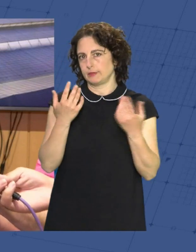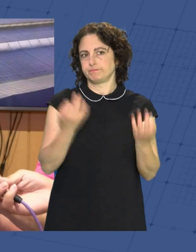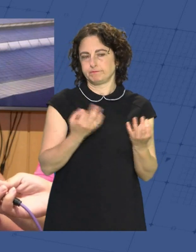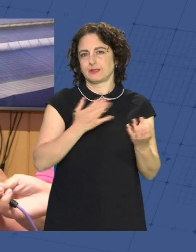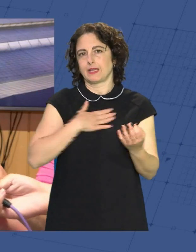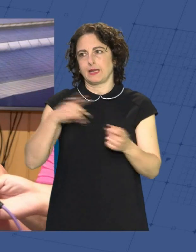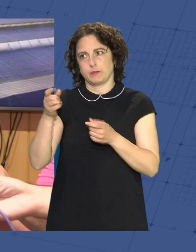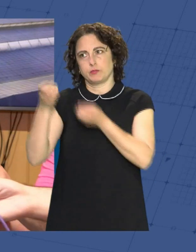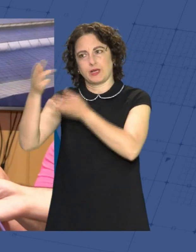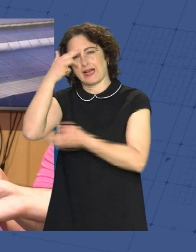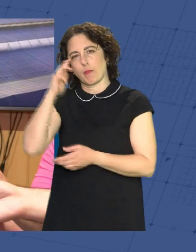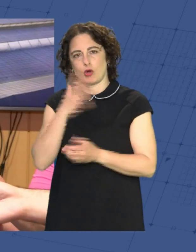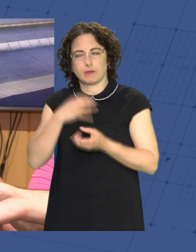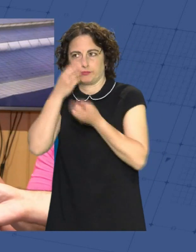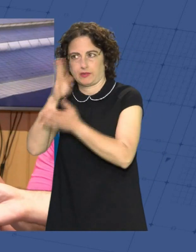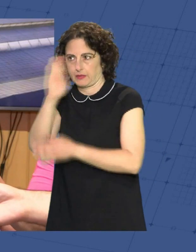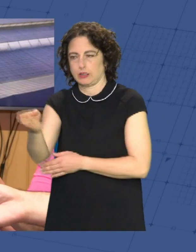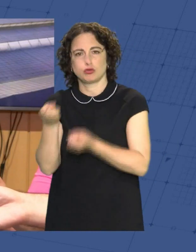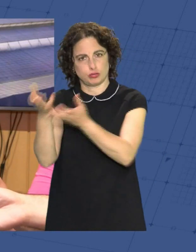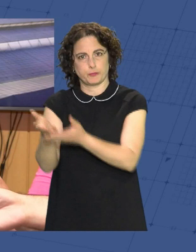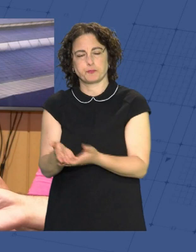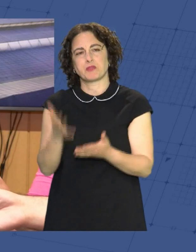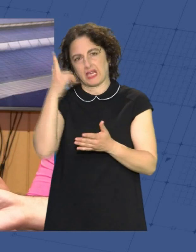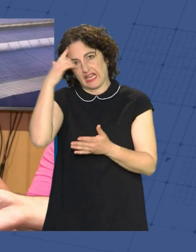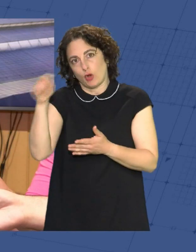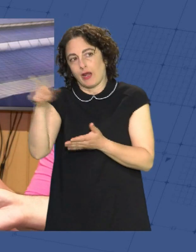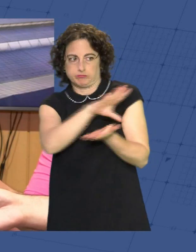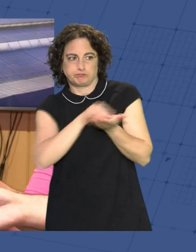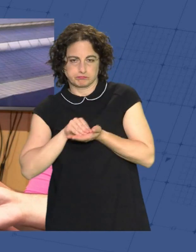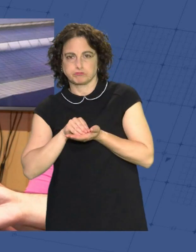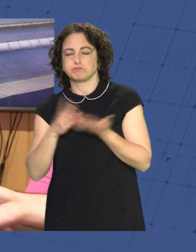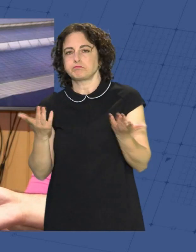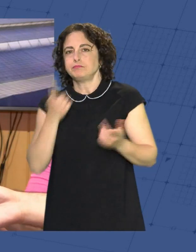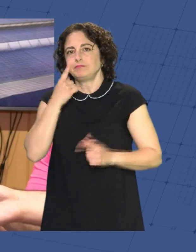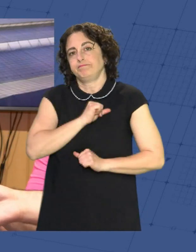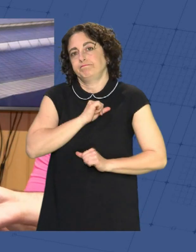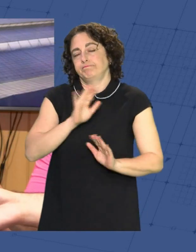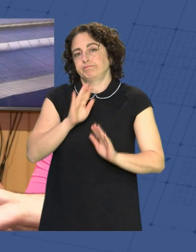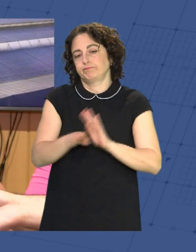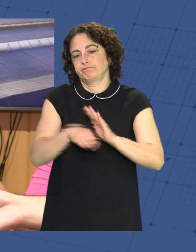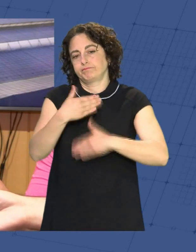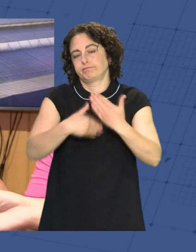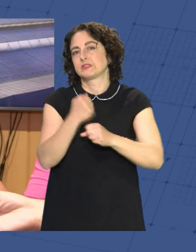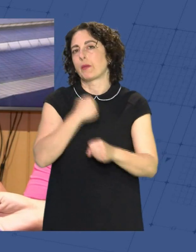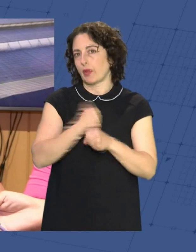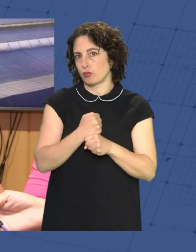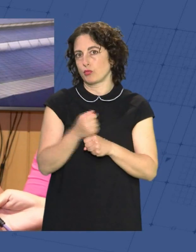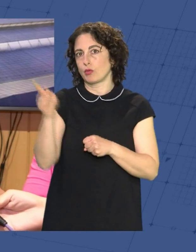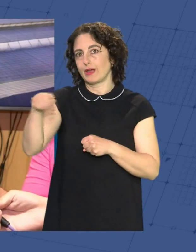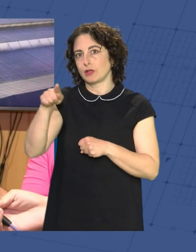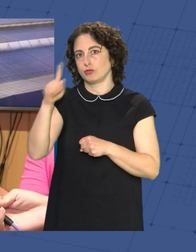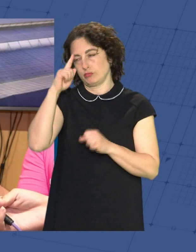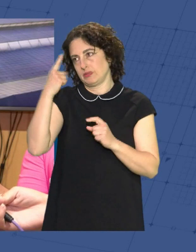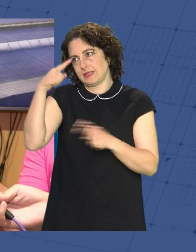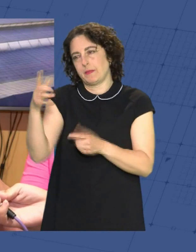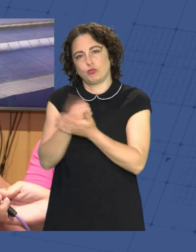las supiera Ramón de primera mano. Creo que ha tomado nota y, bueno, ahora la cuestión es seguir trabajando y que ellos tengan circunstancias,